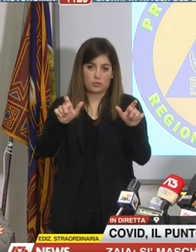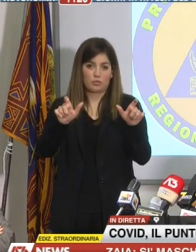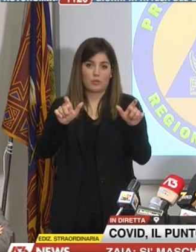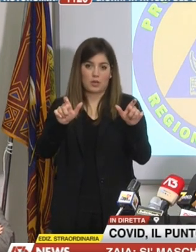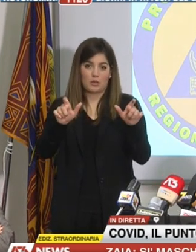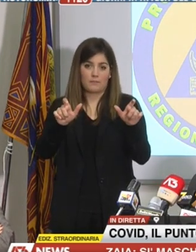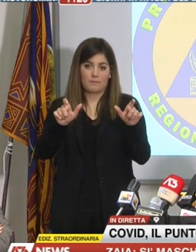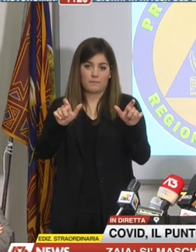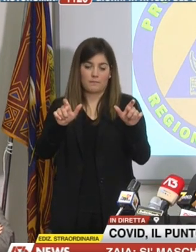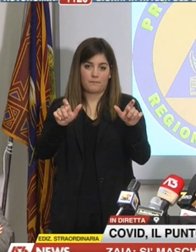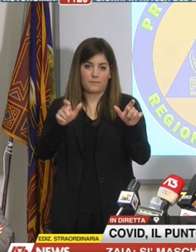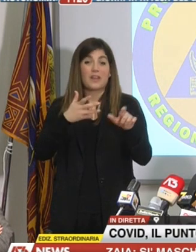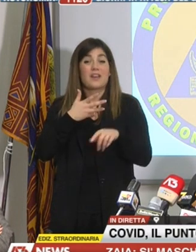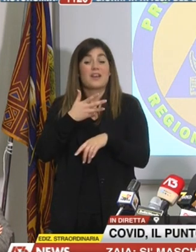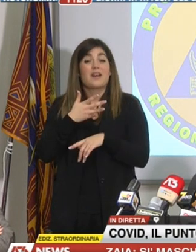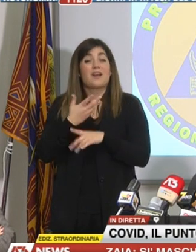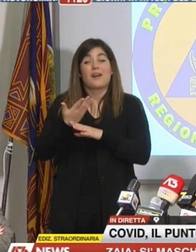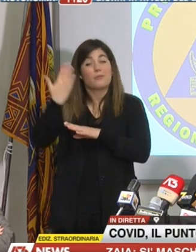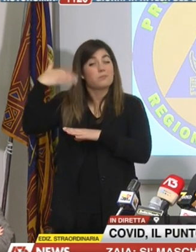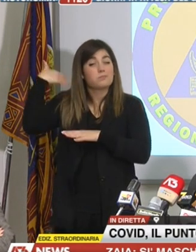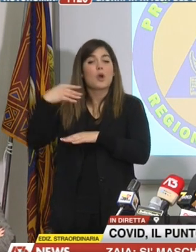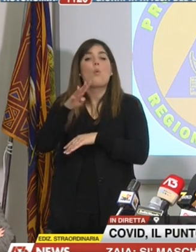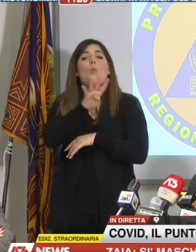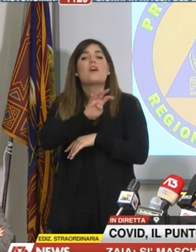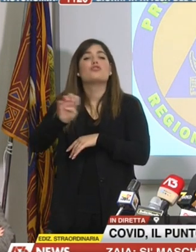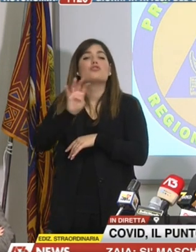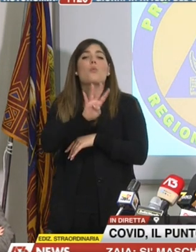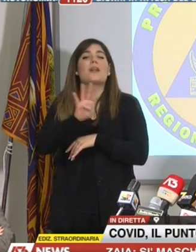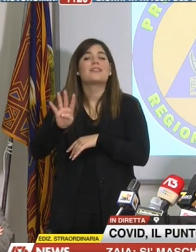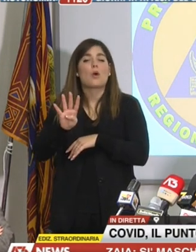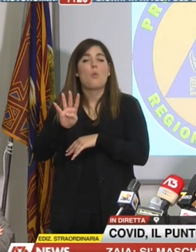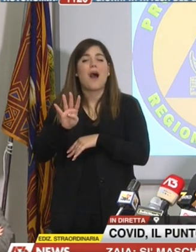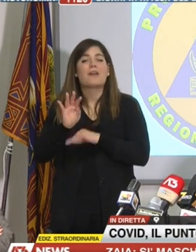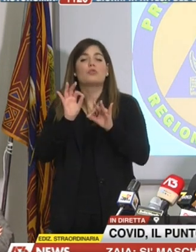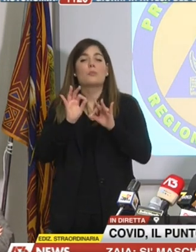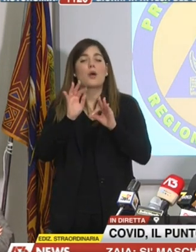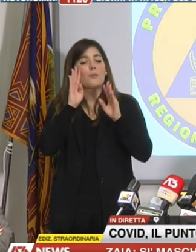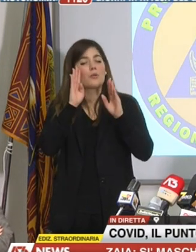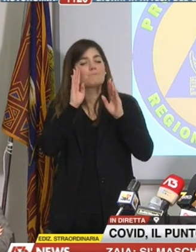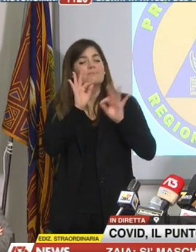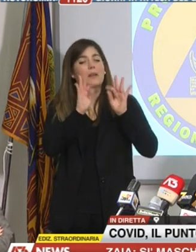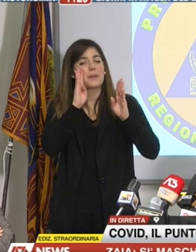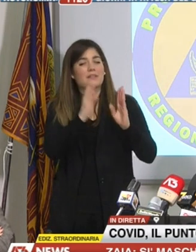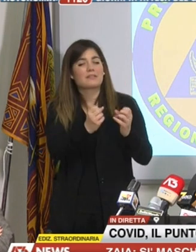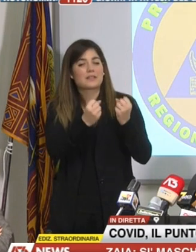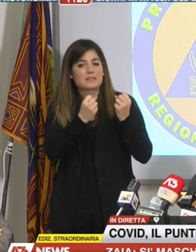sono 494, o meglio erano 494, perché anche dismettendo, diciamo,